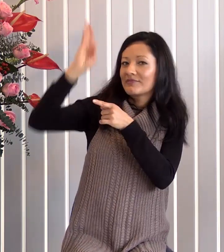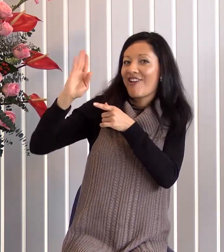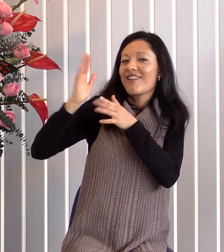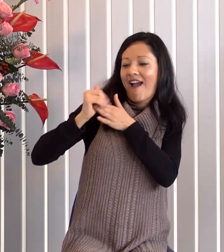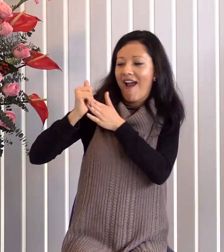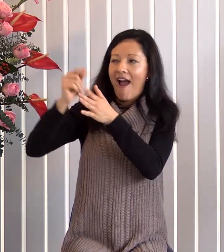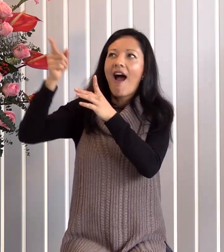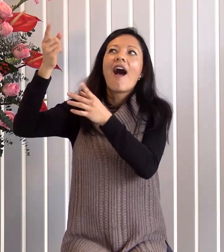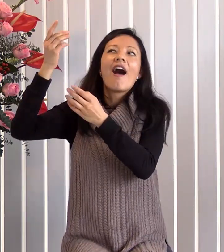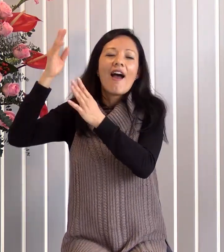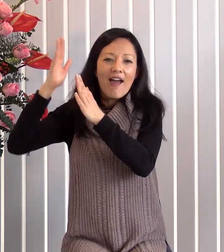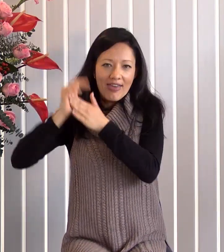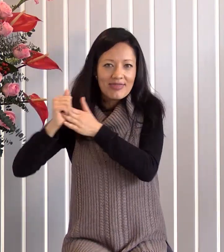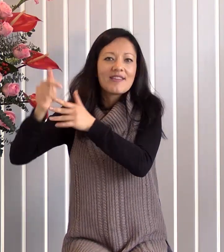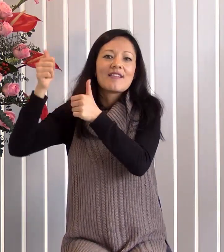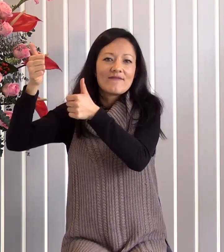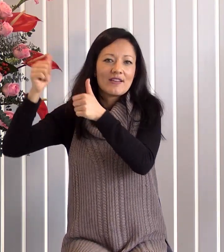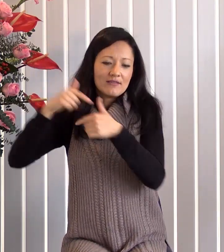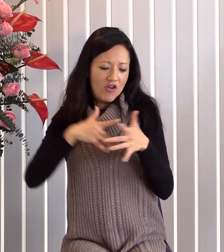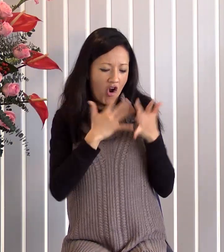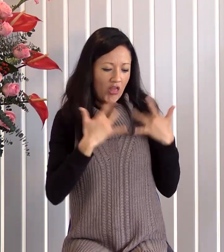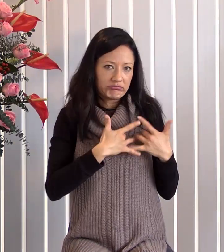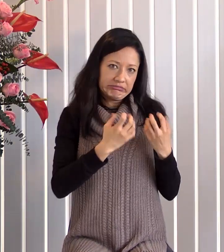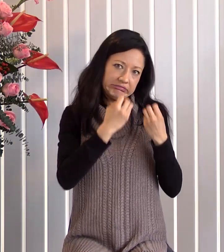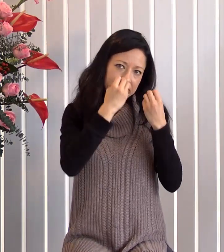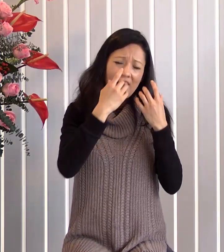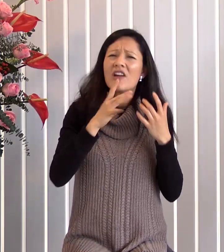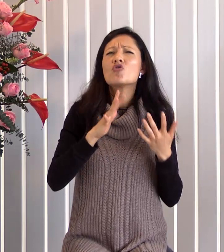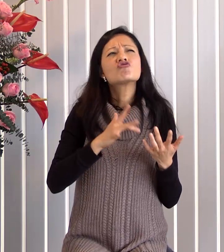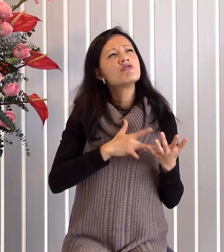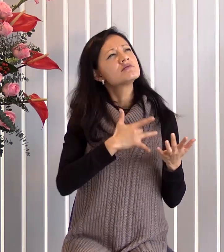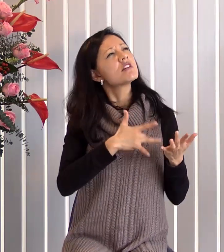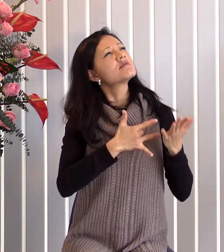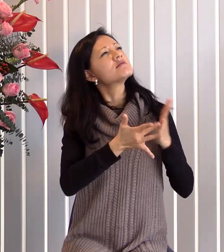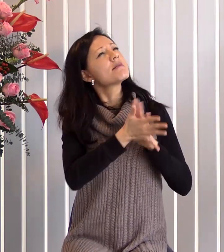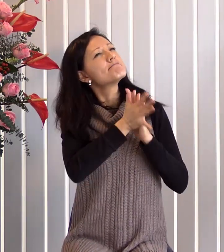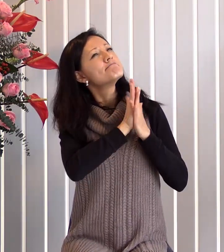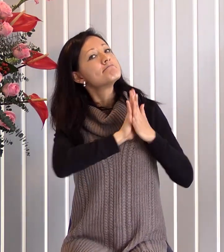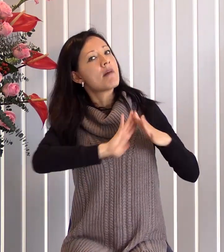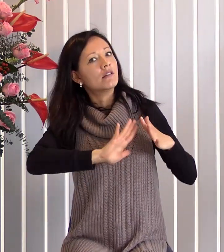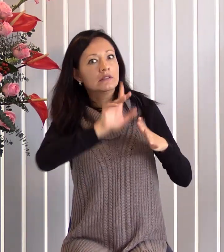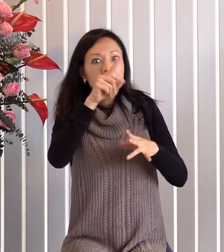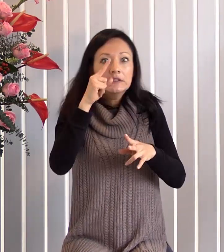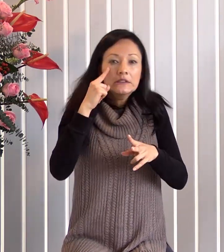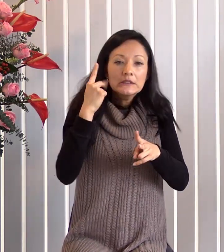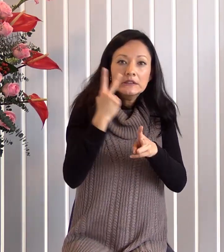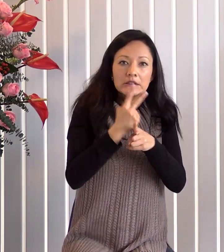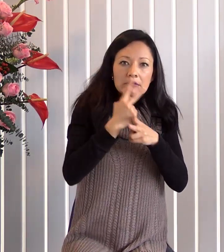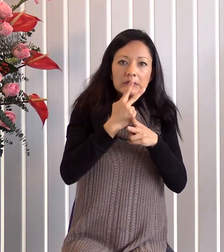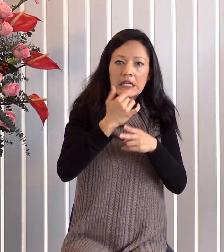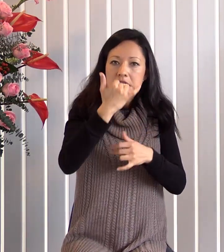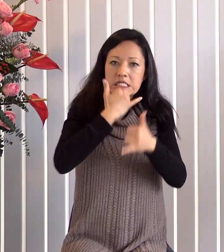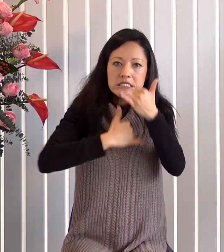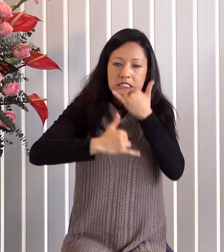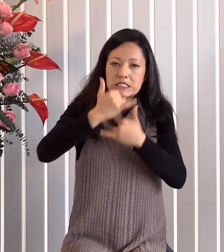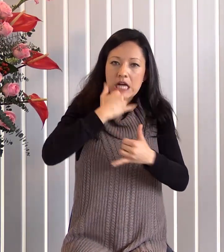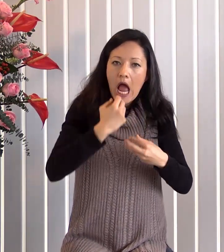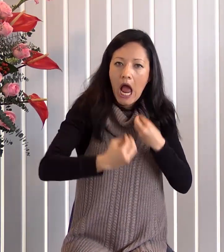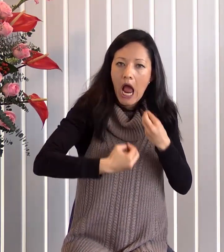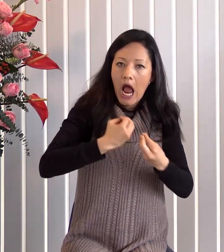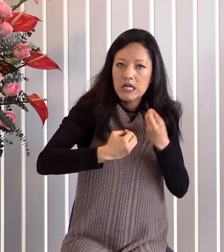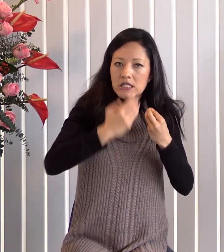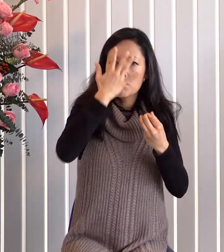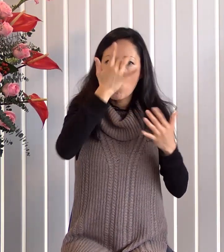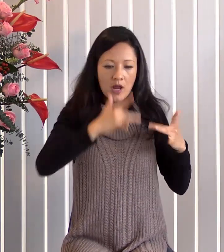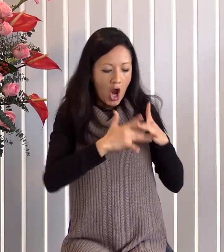Dios sí nos dice, oiga, no, por ahí no es, viejo. Ay, no, yo sentí paz en mi corazón y estaba haciendo las barrabasadas más grandes, porque el